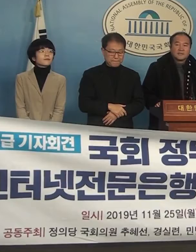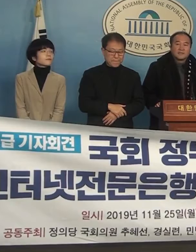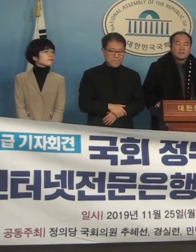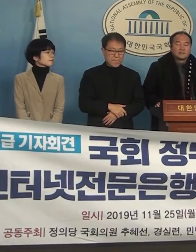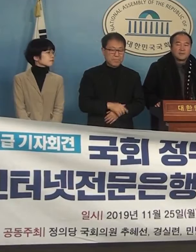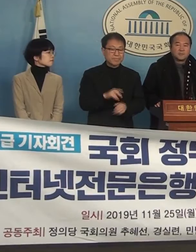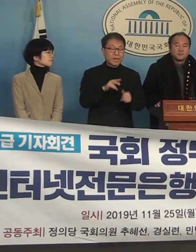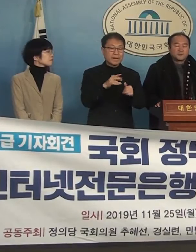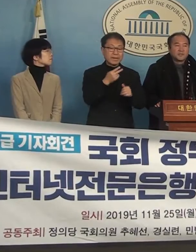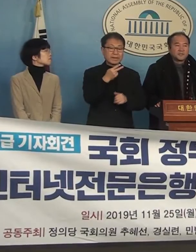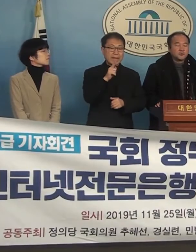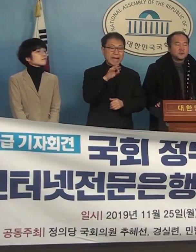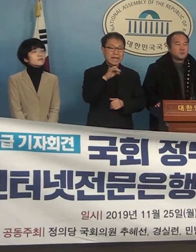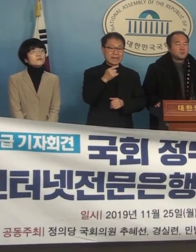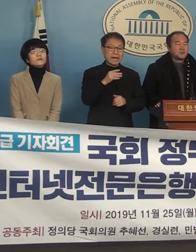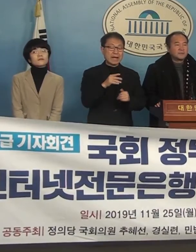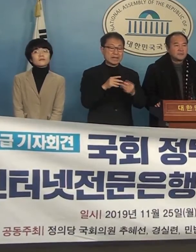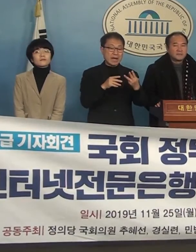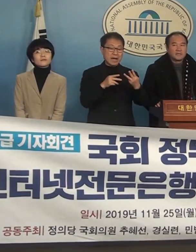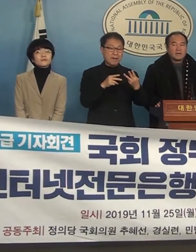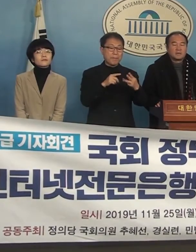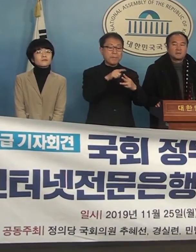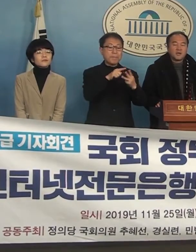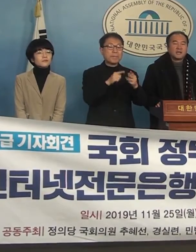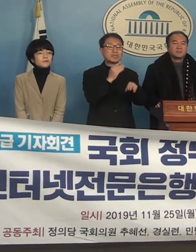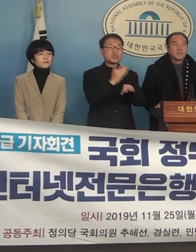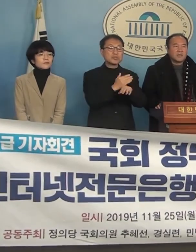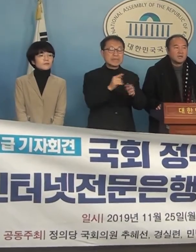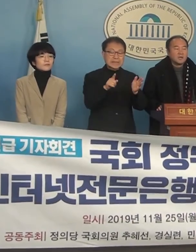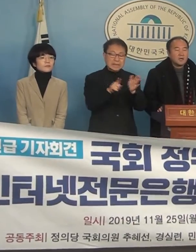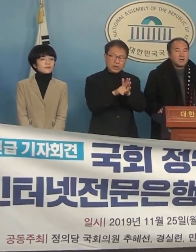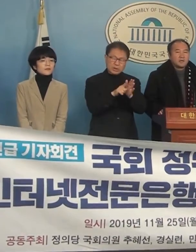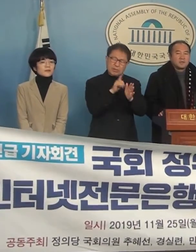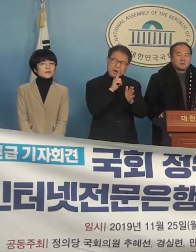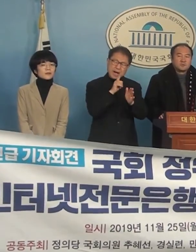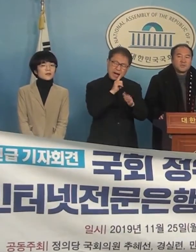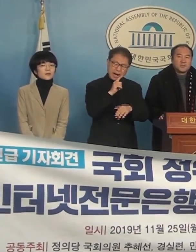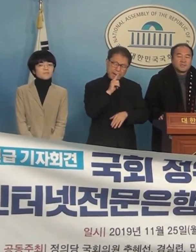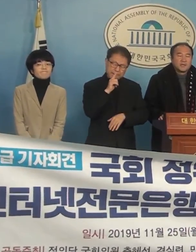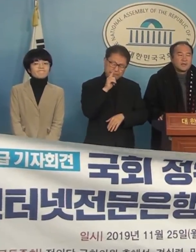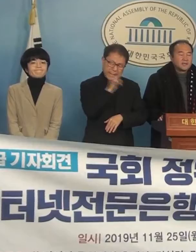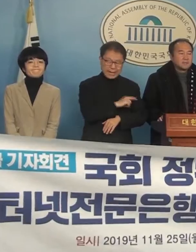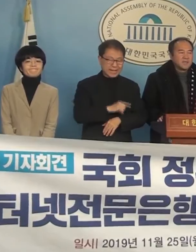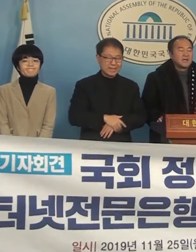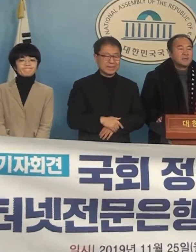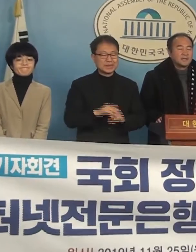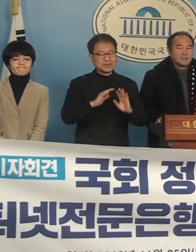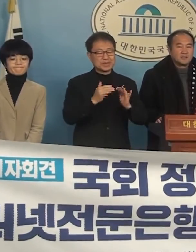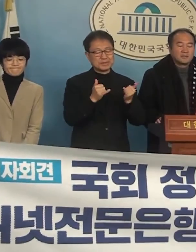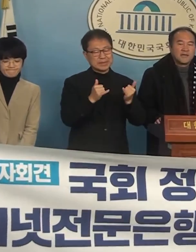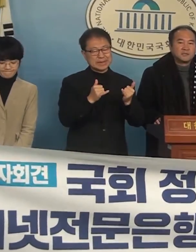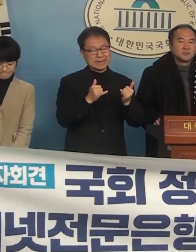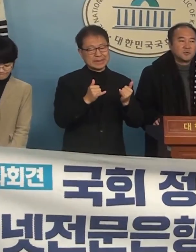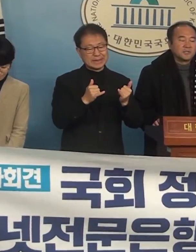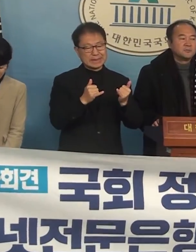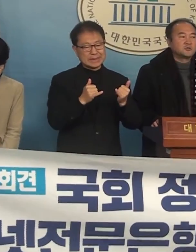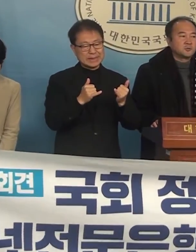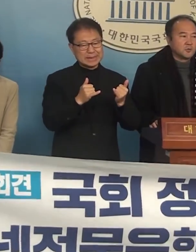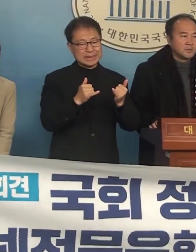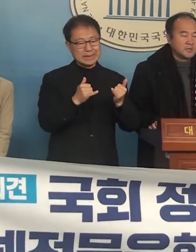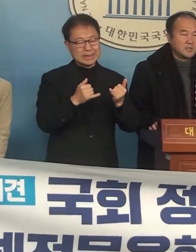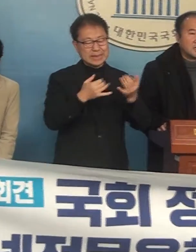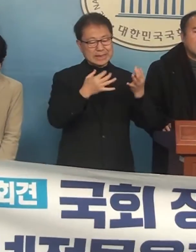그 데이터 3법 중에 신용정보법은 최악입니다. 국민의 민감한 그런